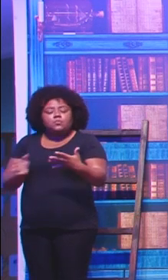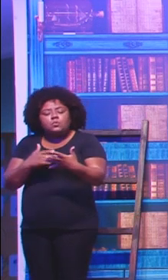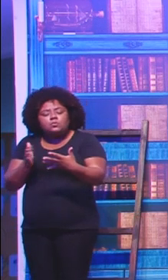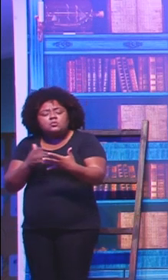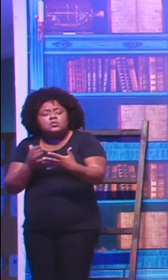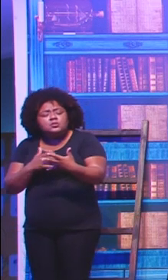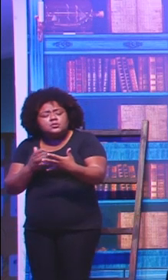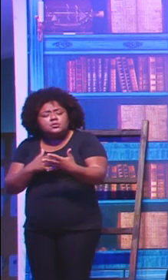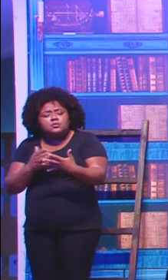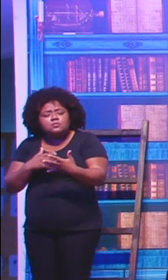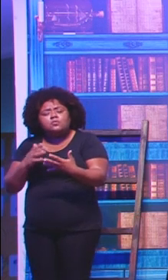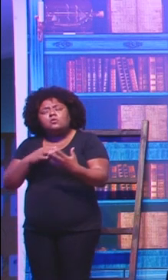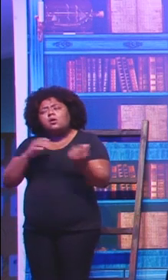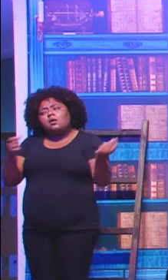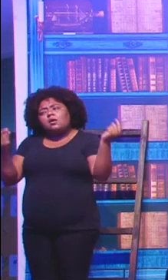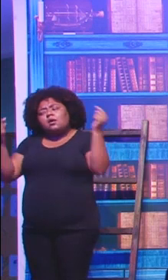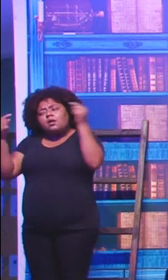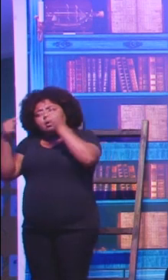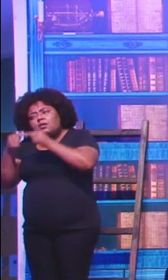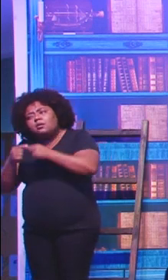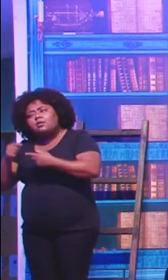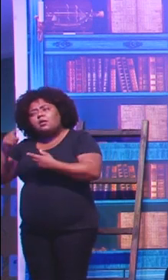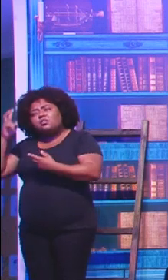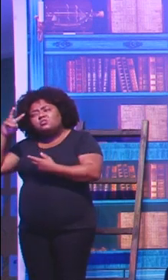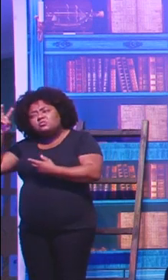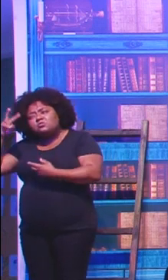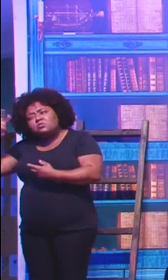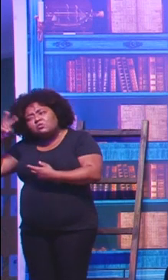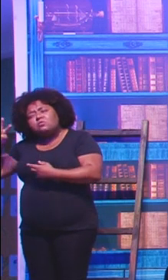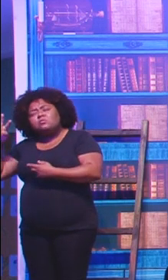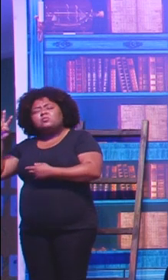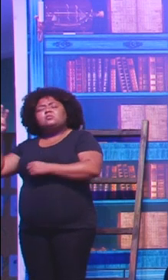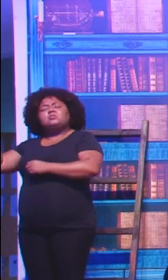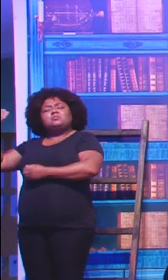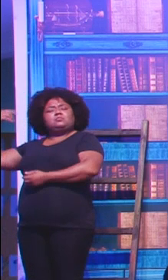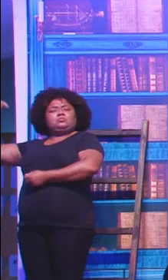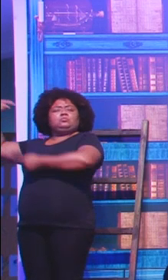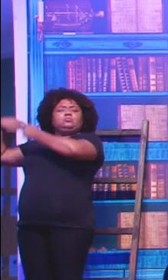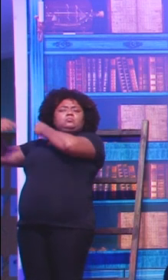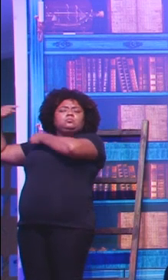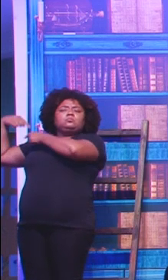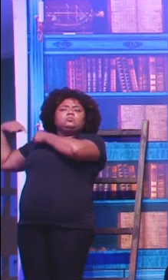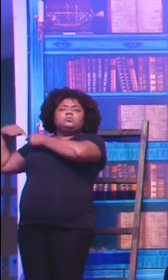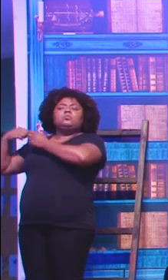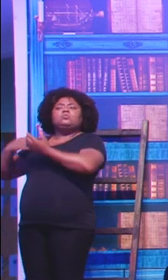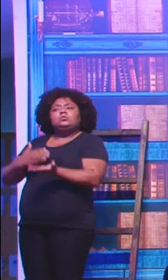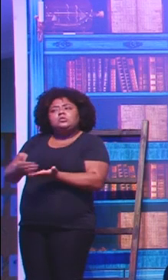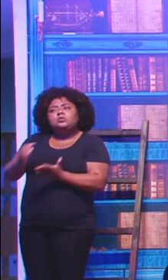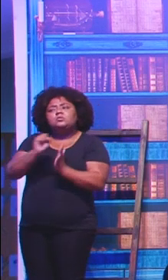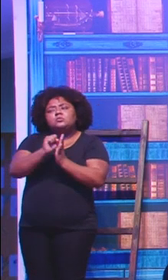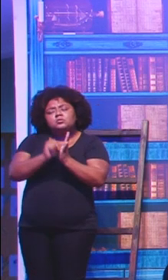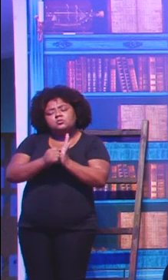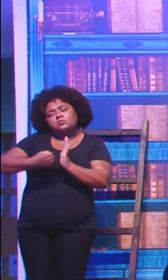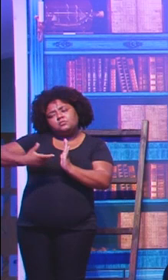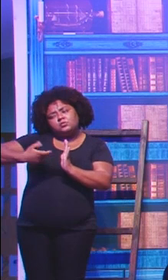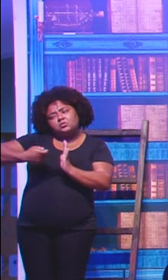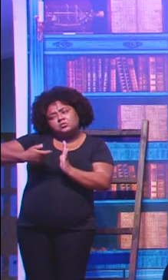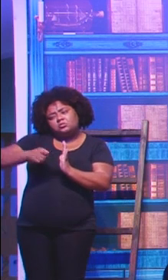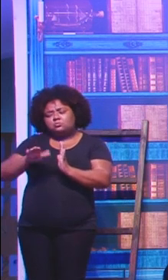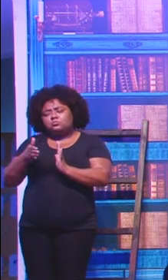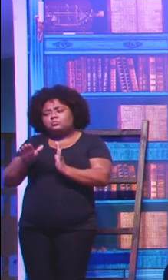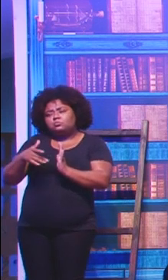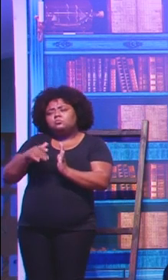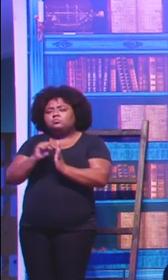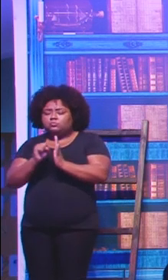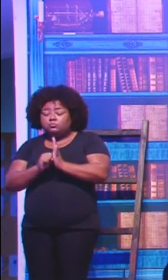construções emblemáticas lá do início do século XX, entre início e meados do século XX, com